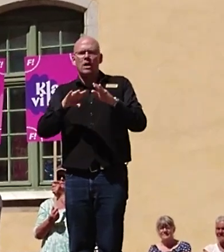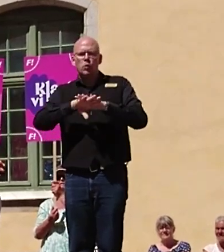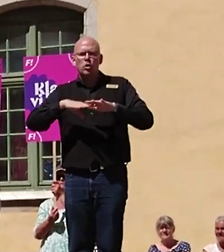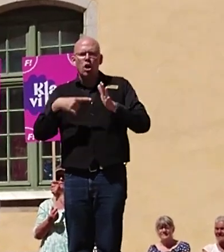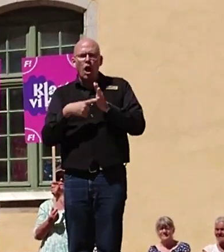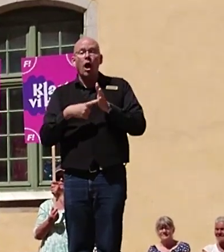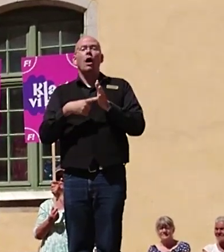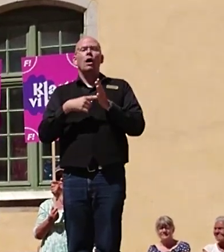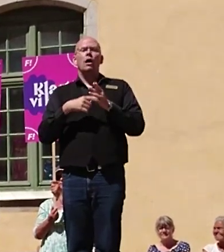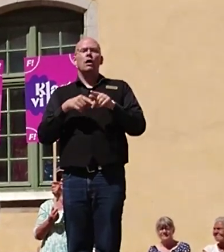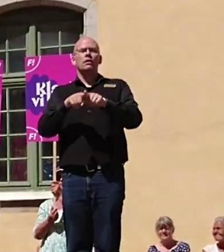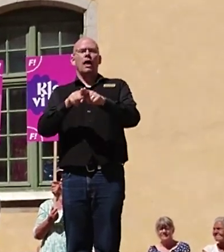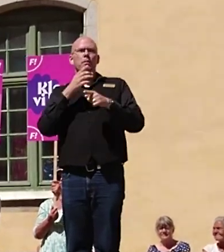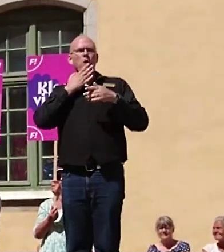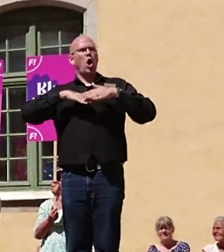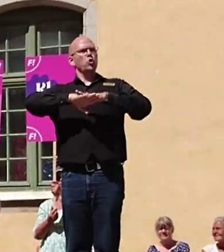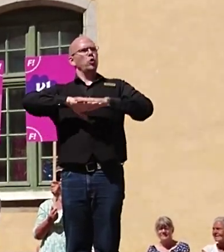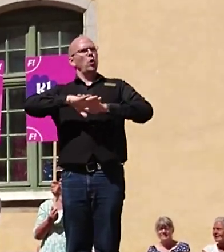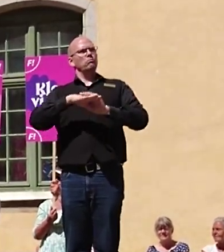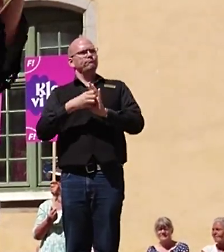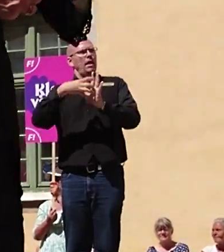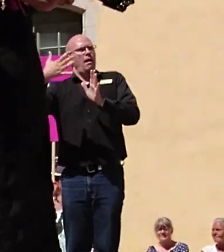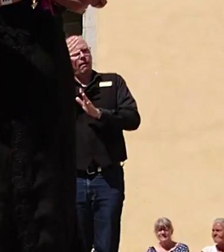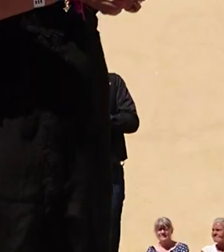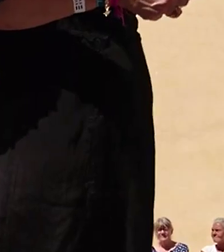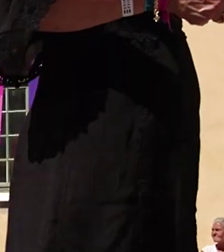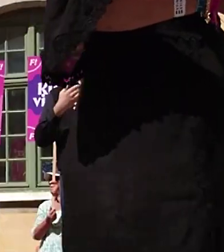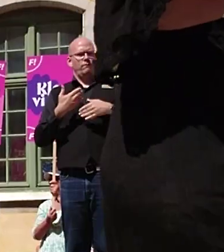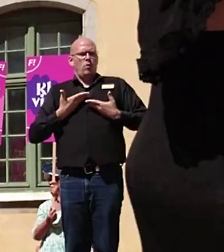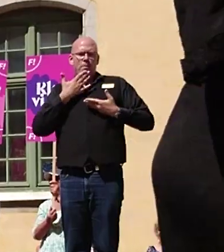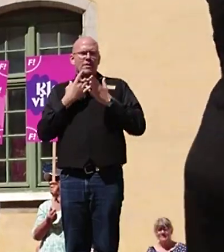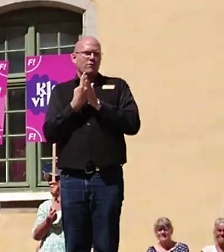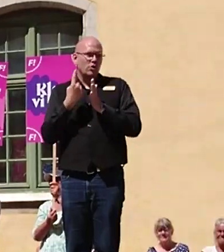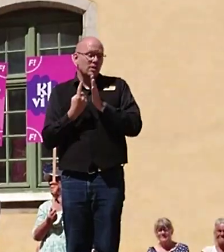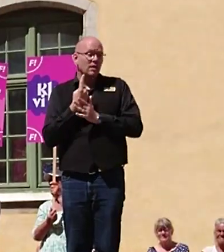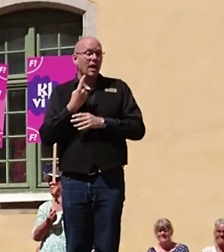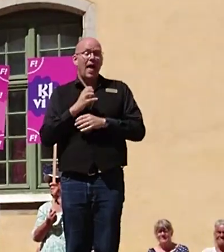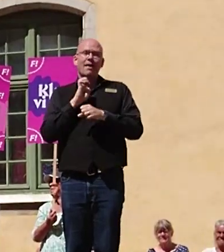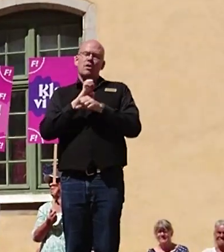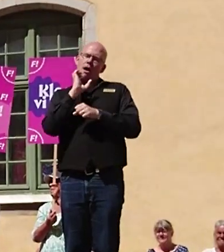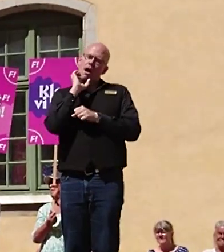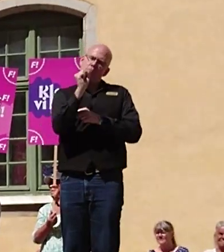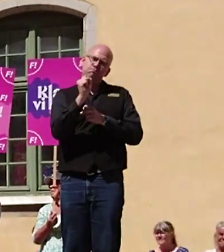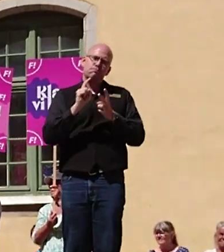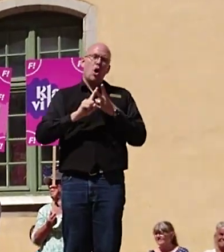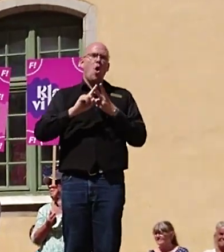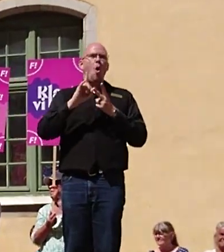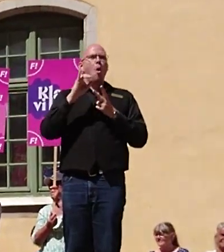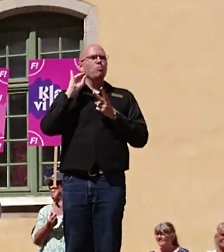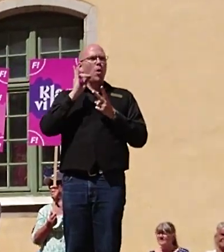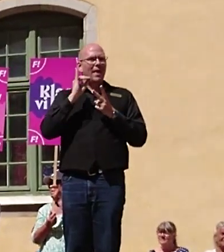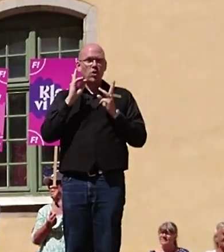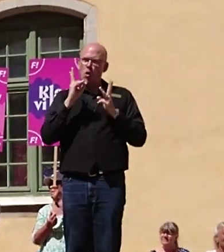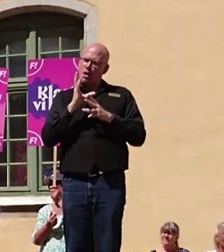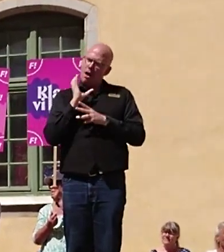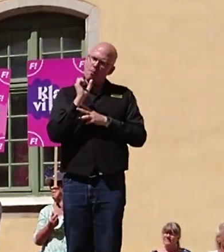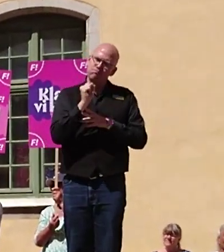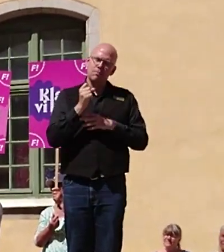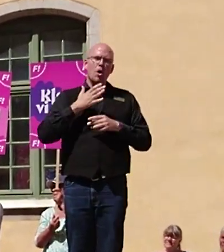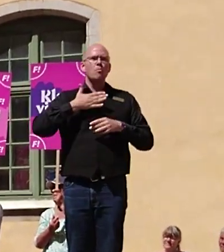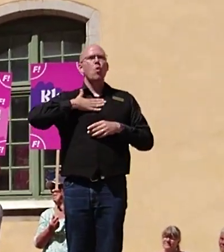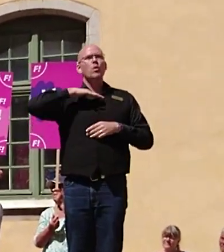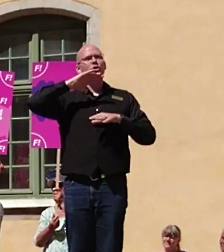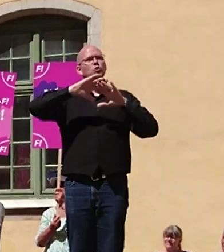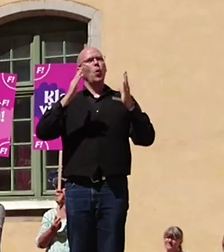kanske finns bättre förutsättningar. Så det fick Ecuador igenom. Bolivia har också en lag om moderjordsrättigheter. Och sen